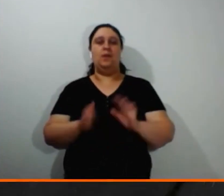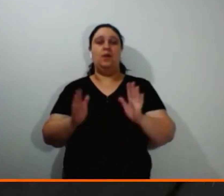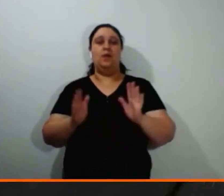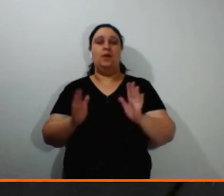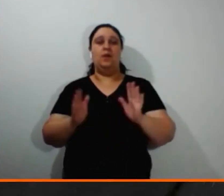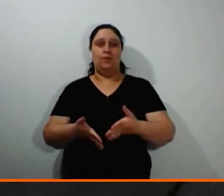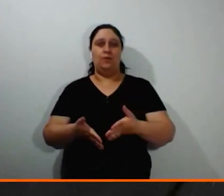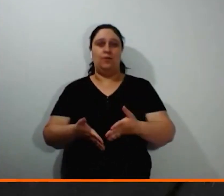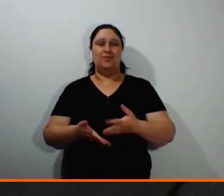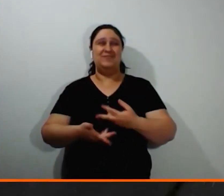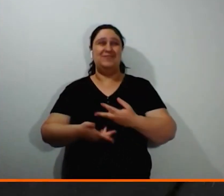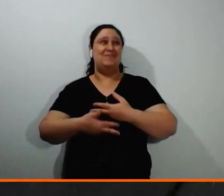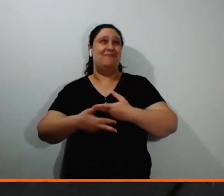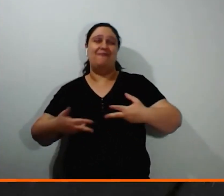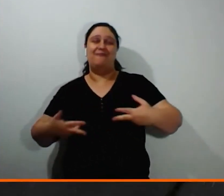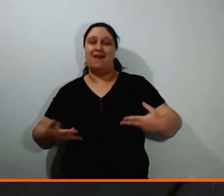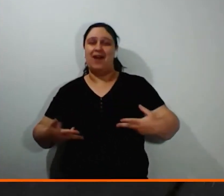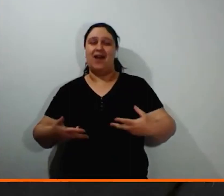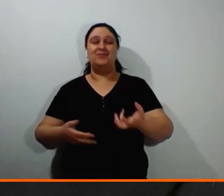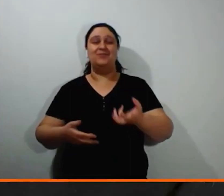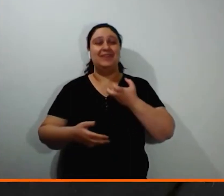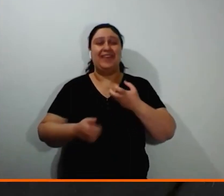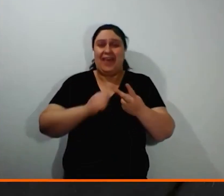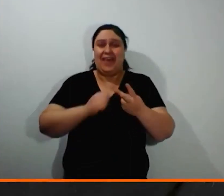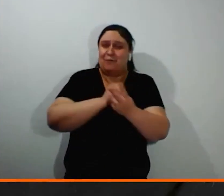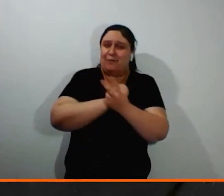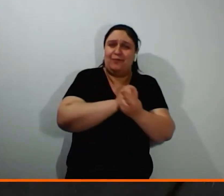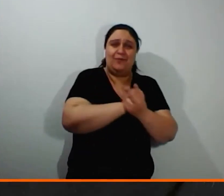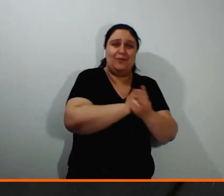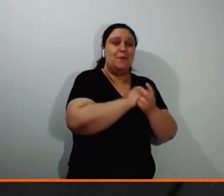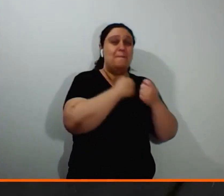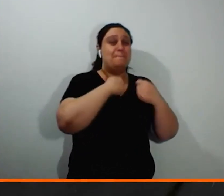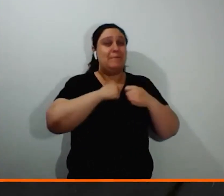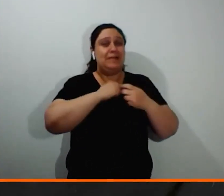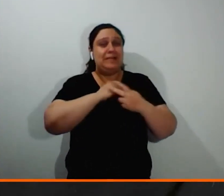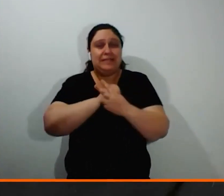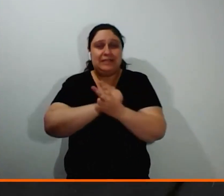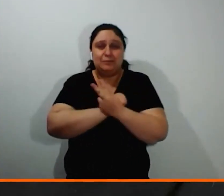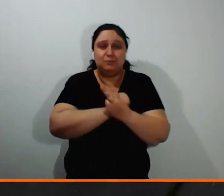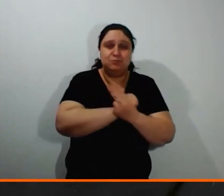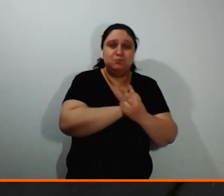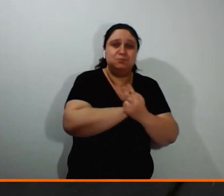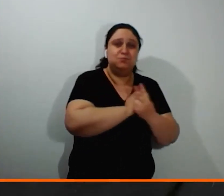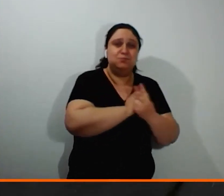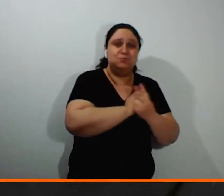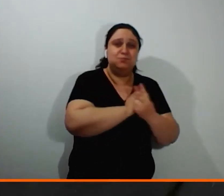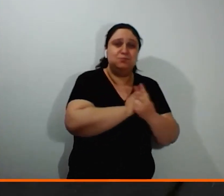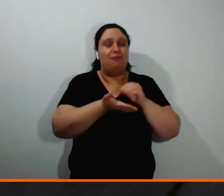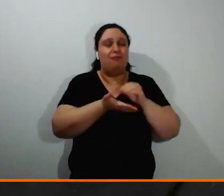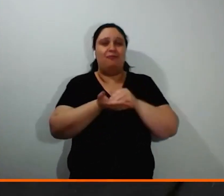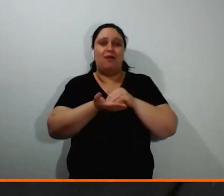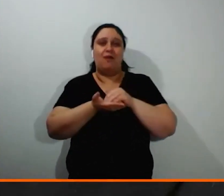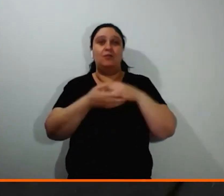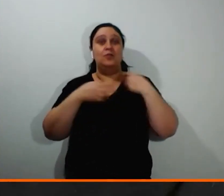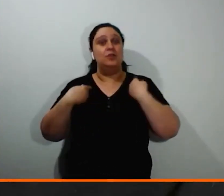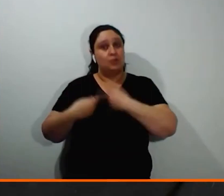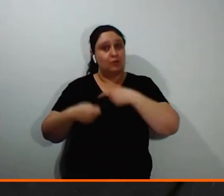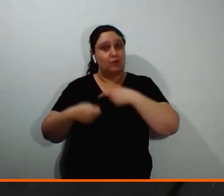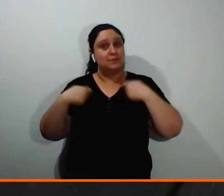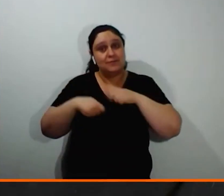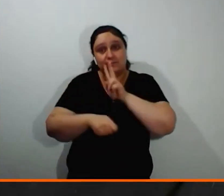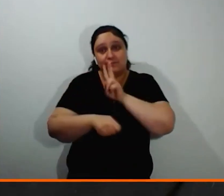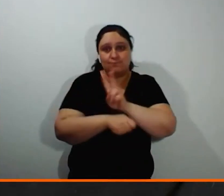cuidados, nunca houve tantos, né? Que querem ser cuidados. Então, irmãos, estamos engajados